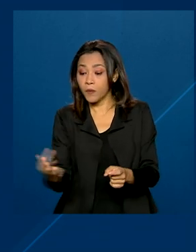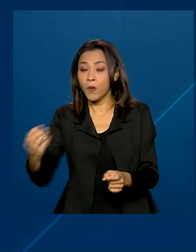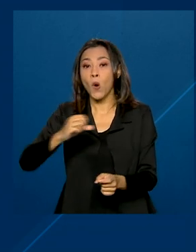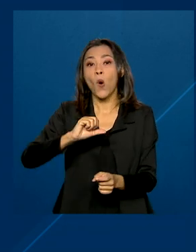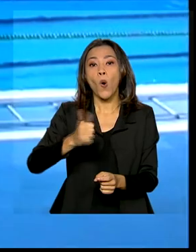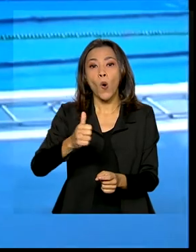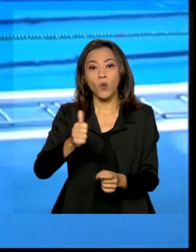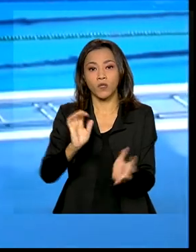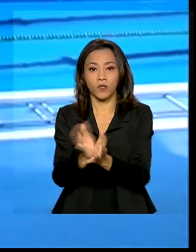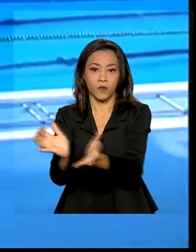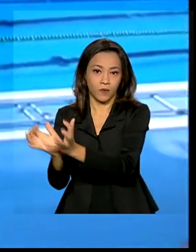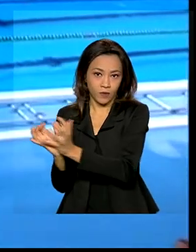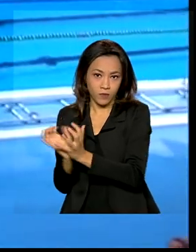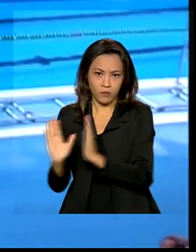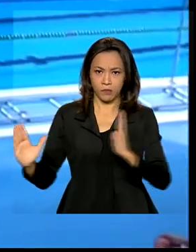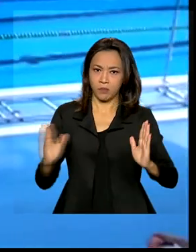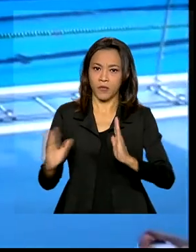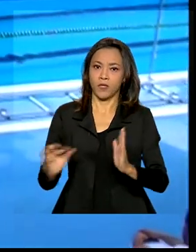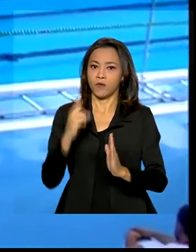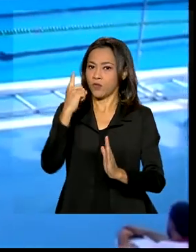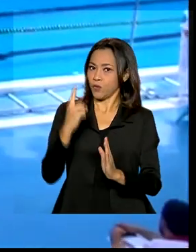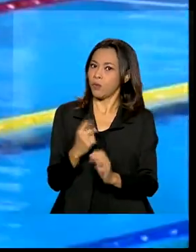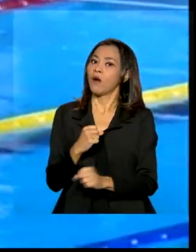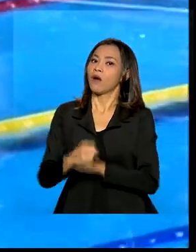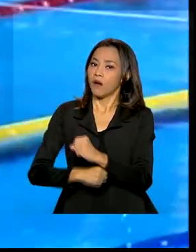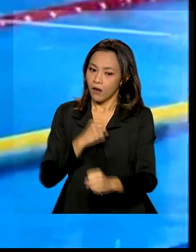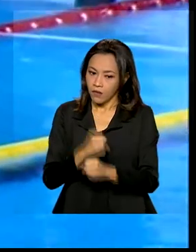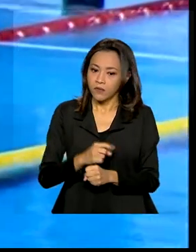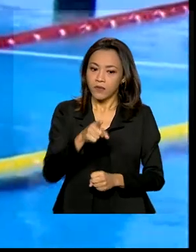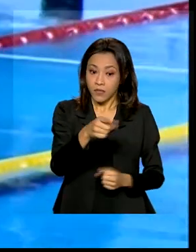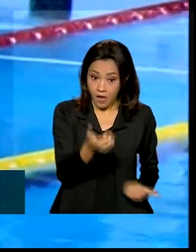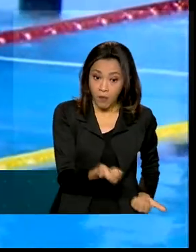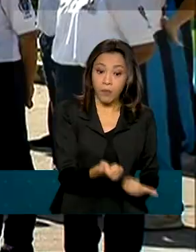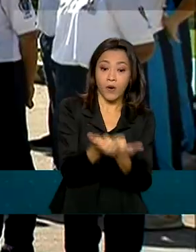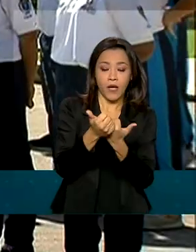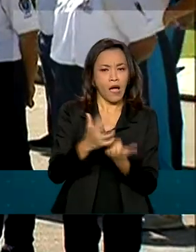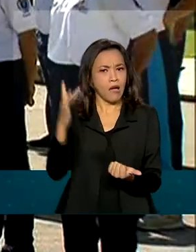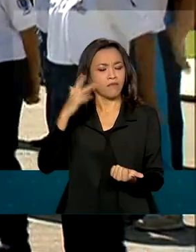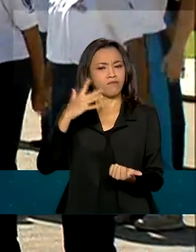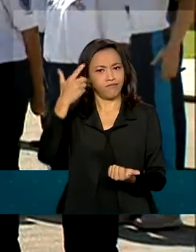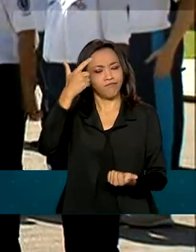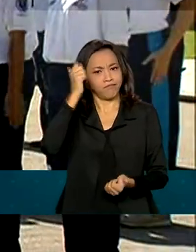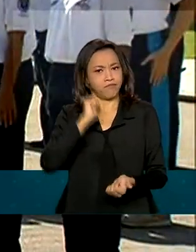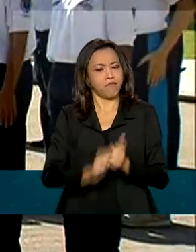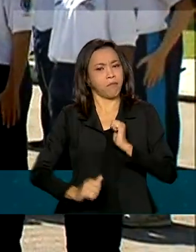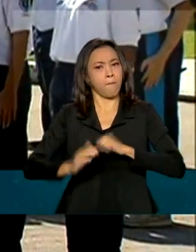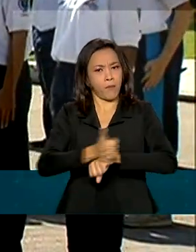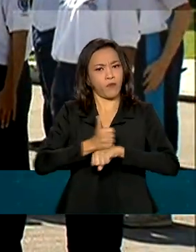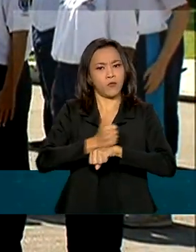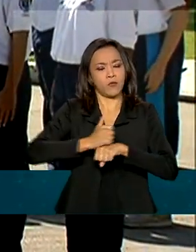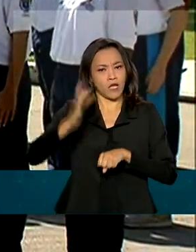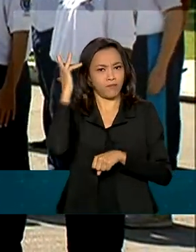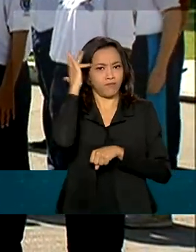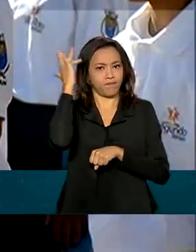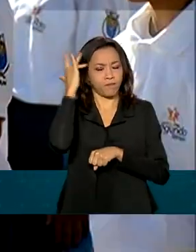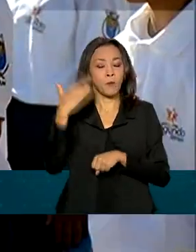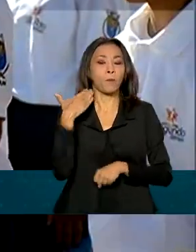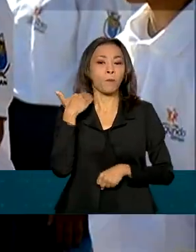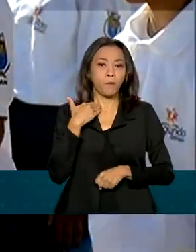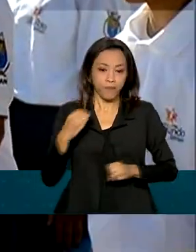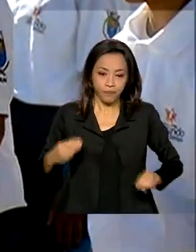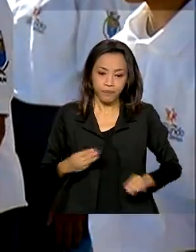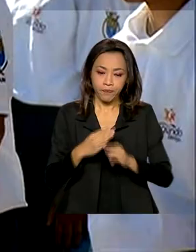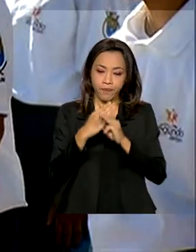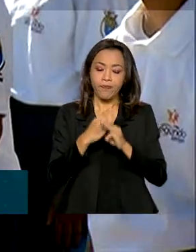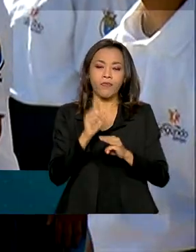por um ano além de Patrocinar atletas de alto rendimento nas olimpíadas a Caixa vai apoiar com cerca de cinco